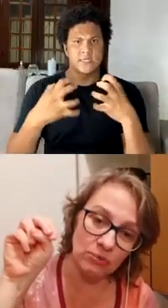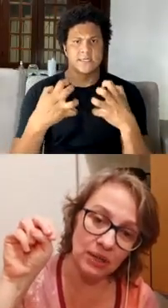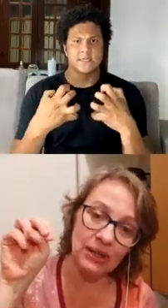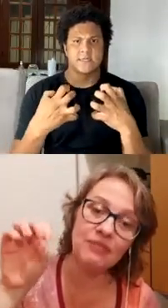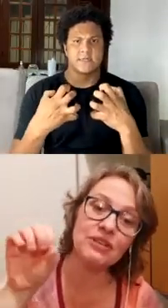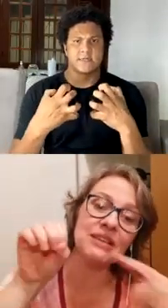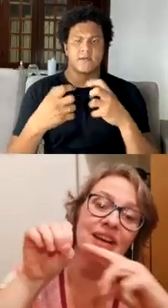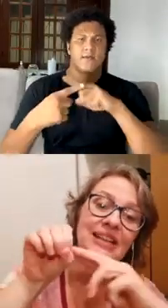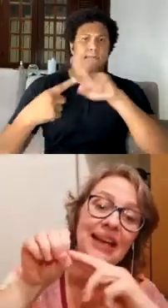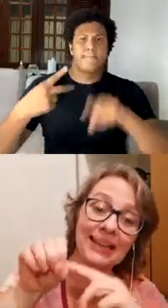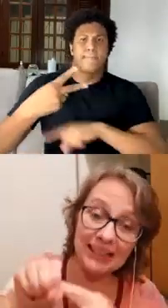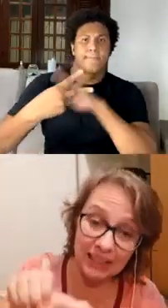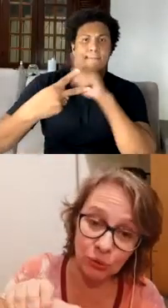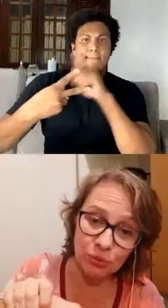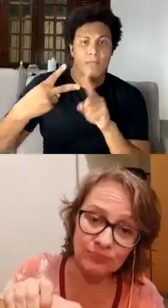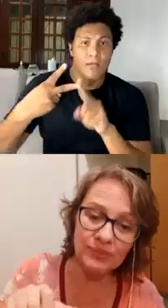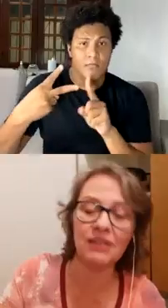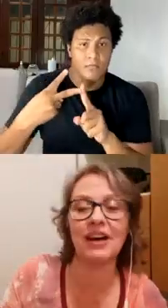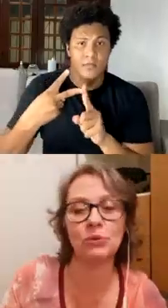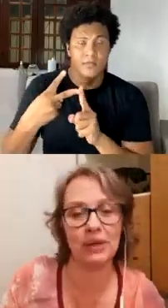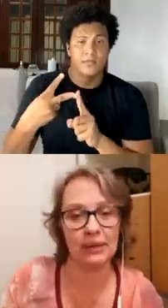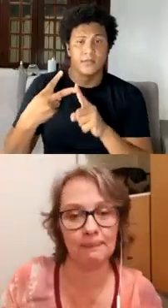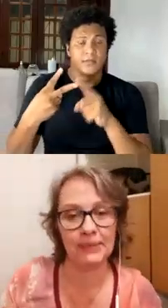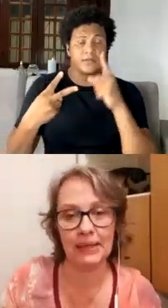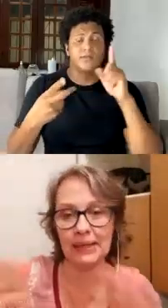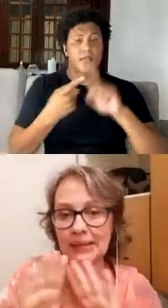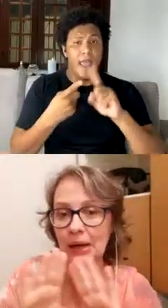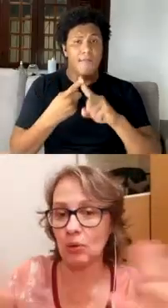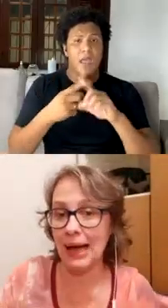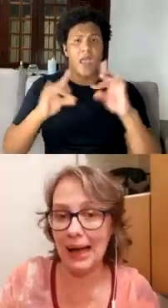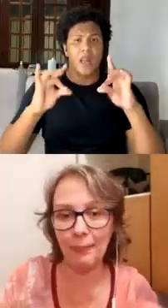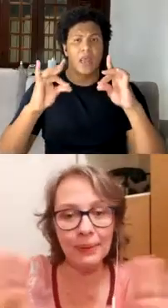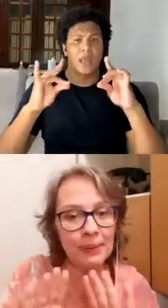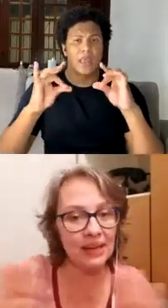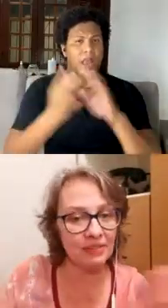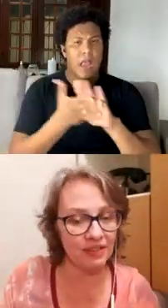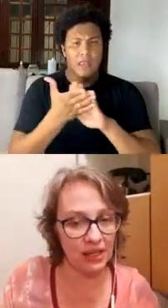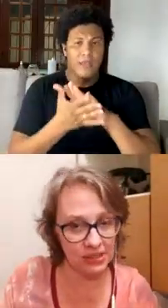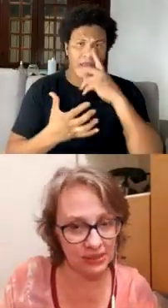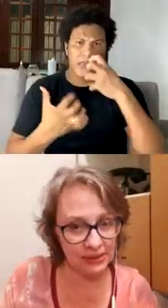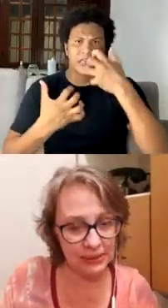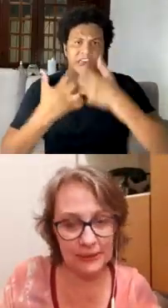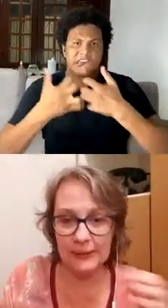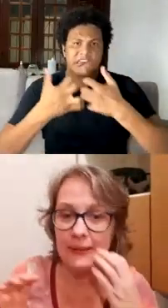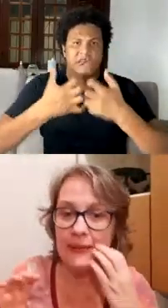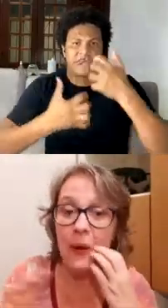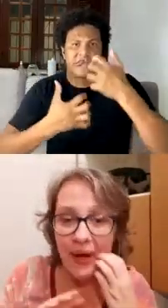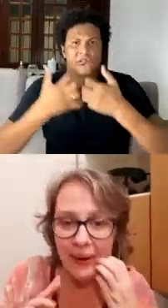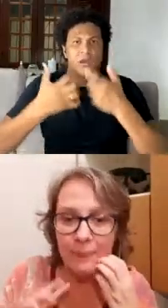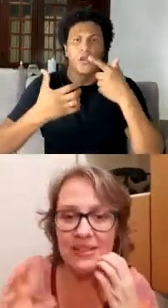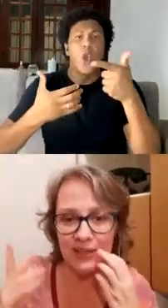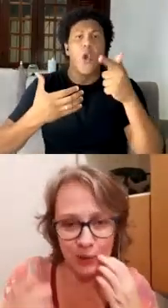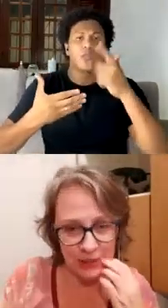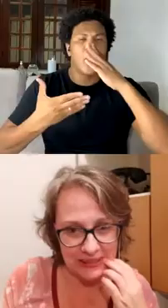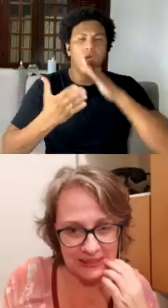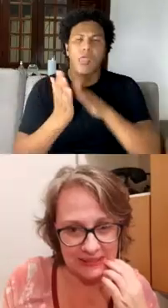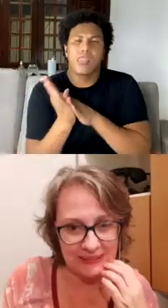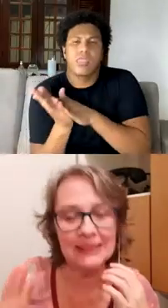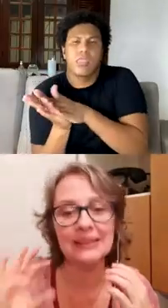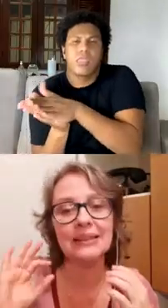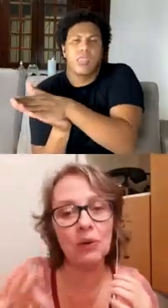lubrificação, você vai ter atrito e vai doer. Então, a primeira vez não é para ser